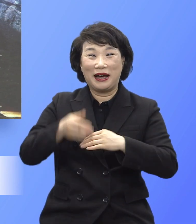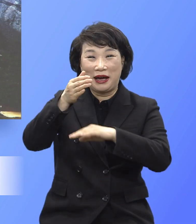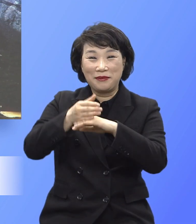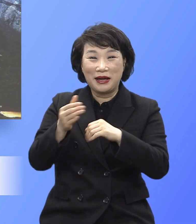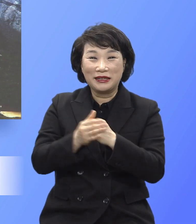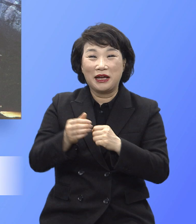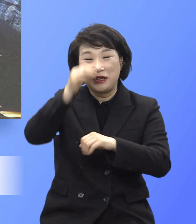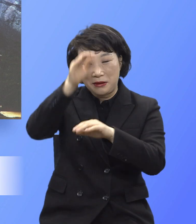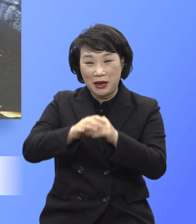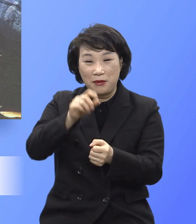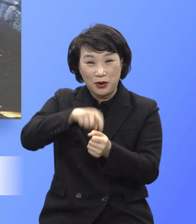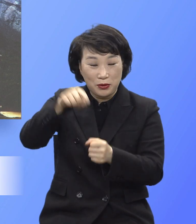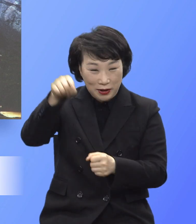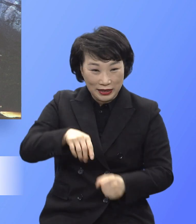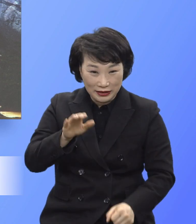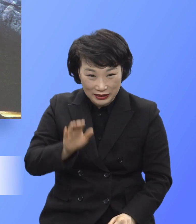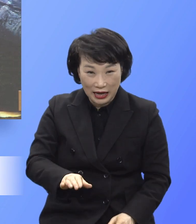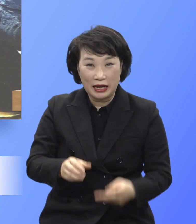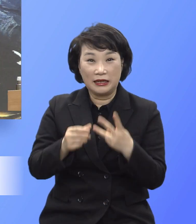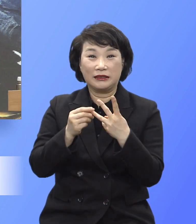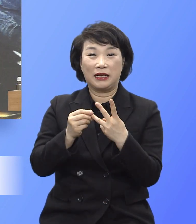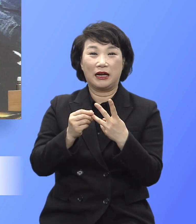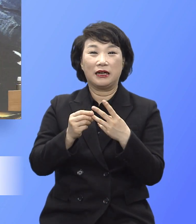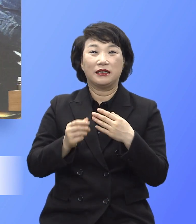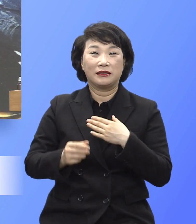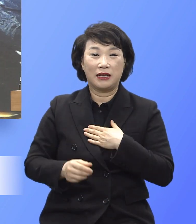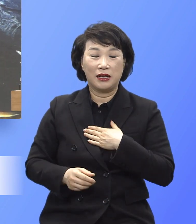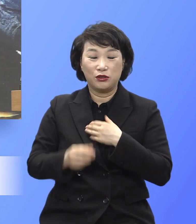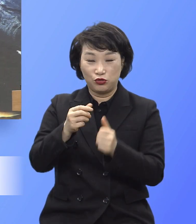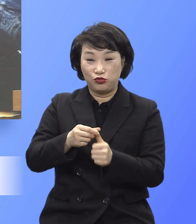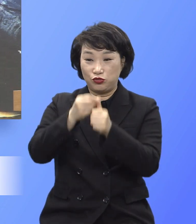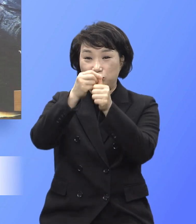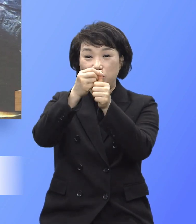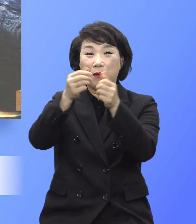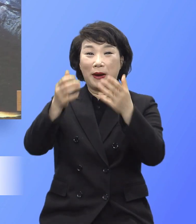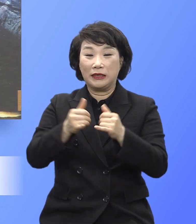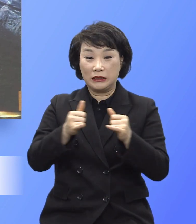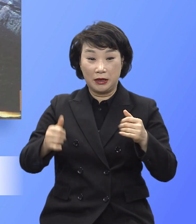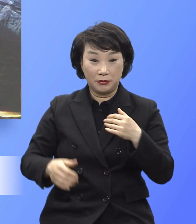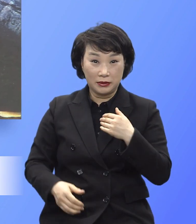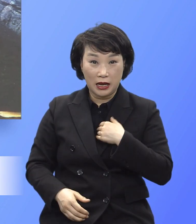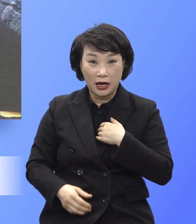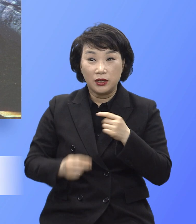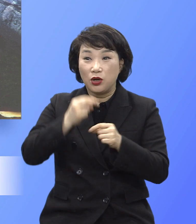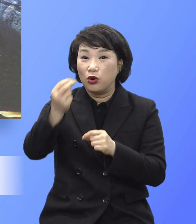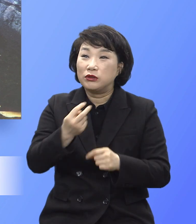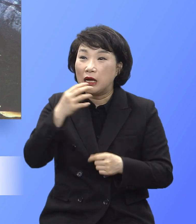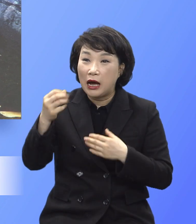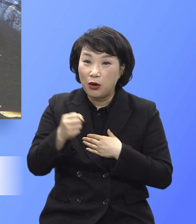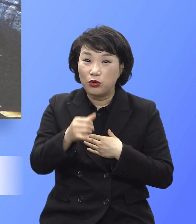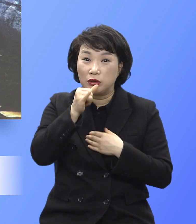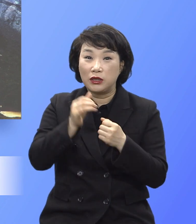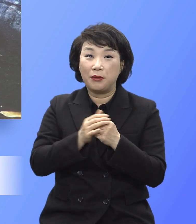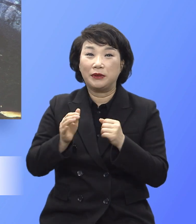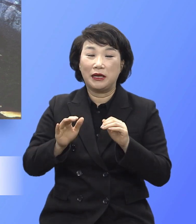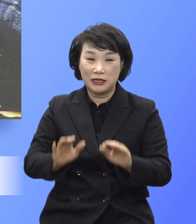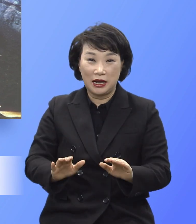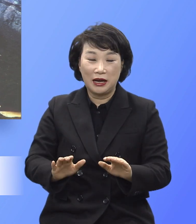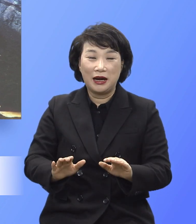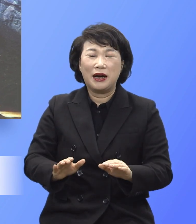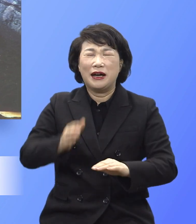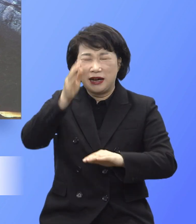왔다. 하나는 나는 구원받은 자로서 영생을 얻었으니